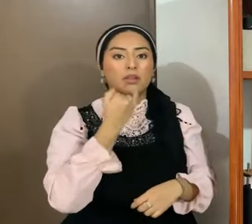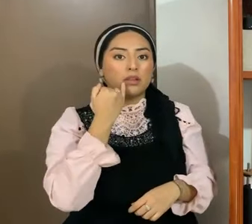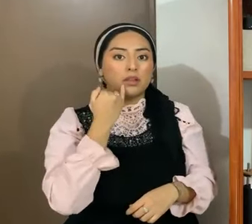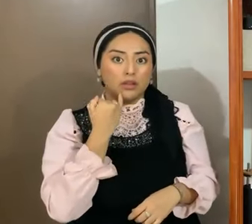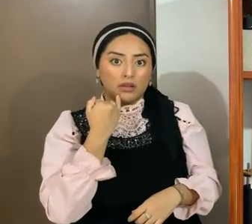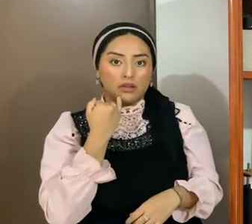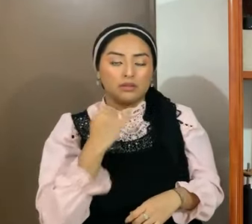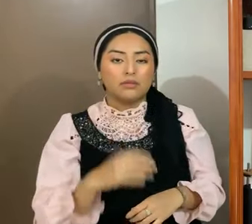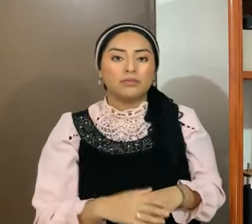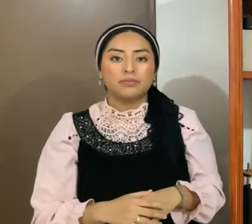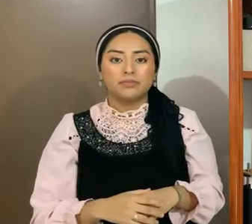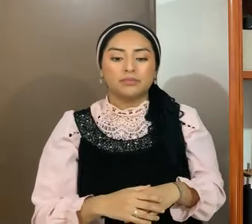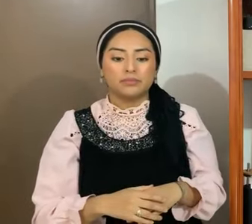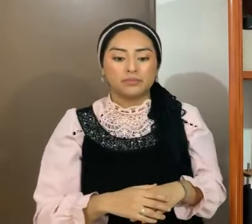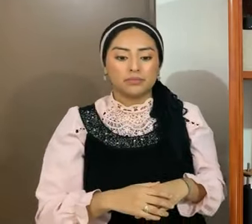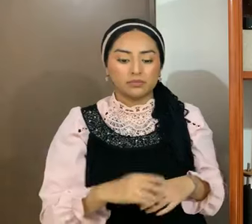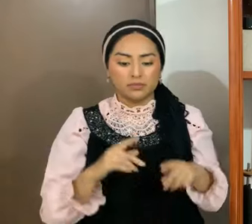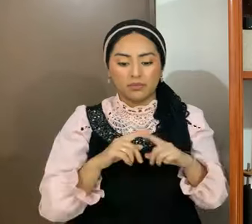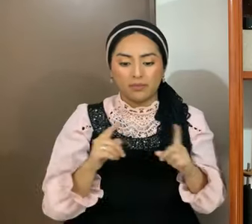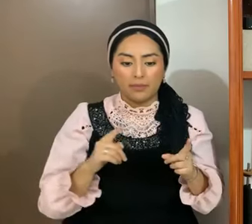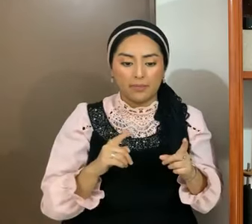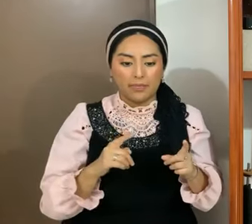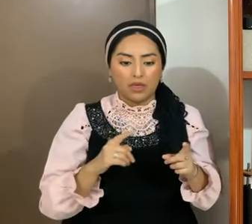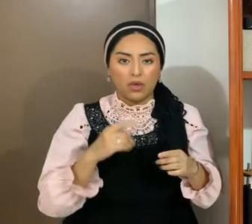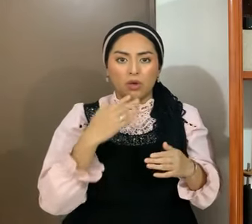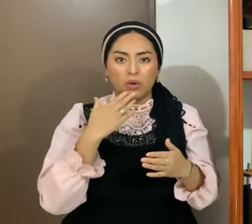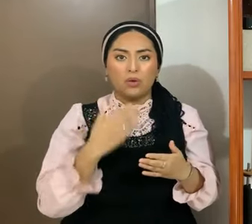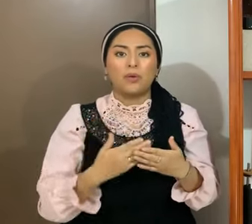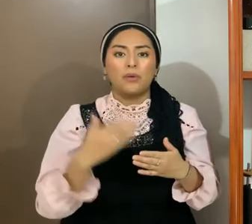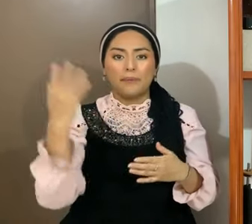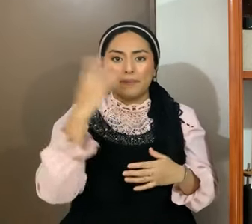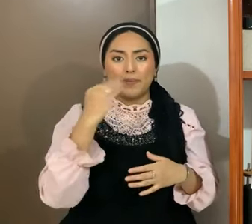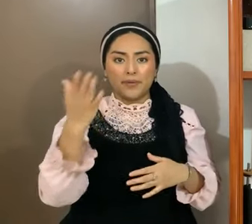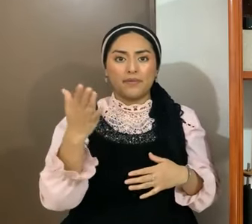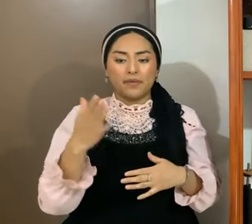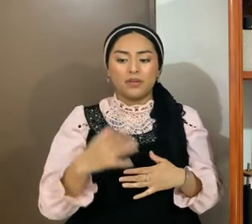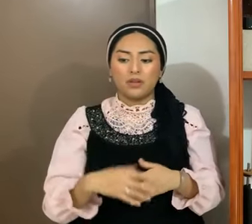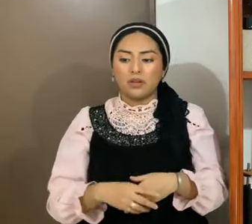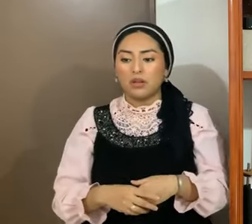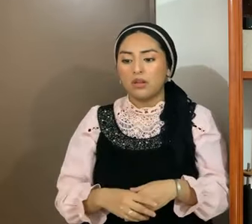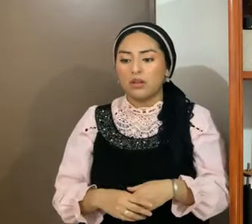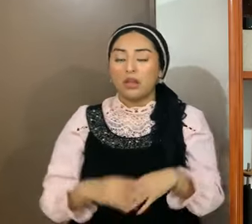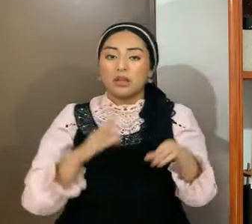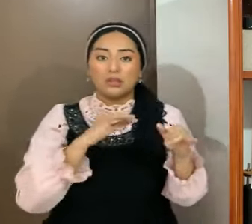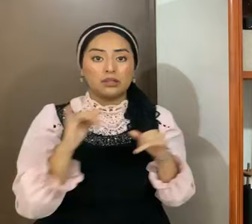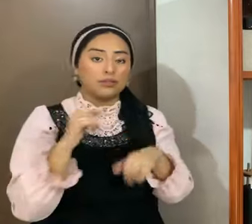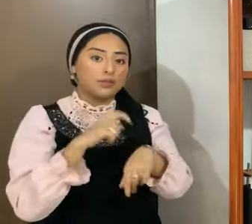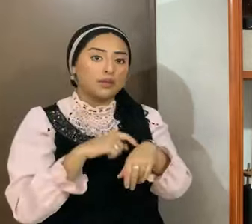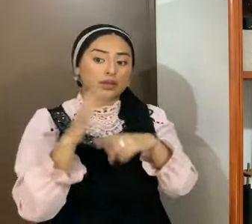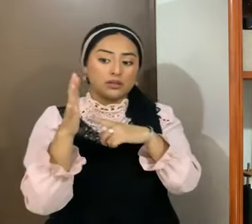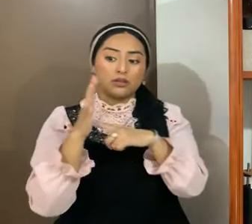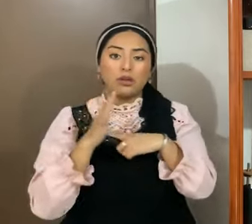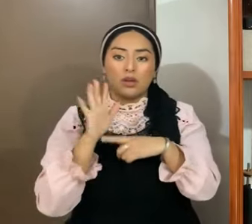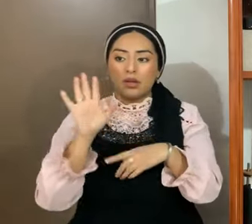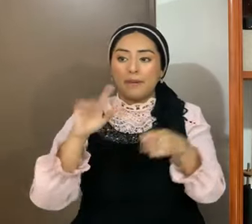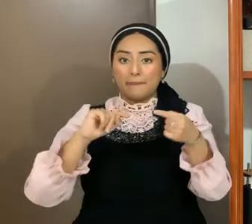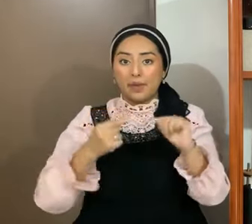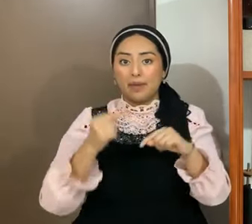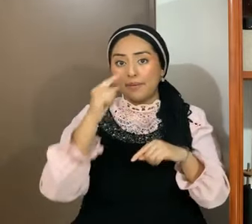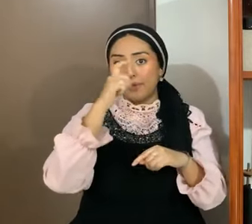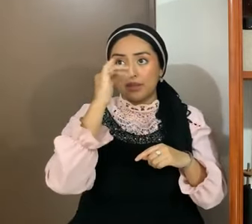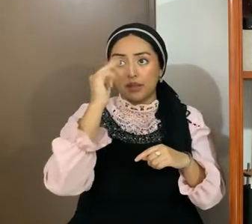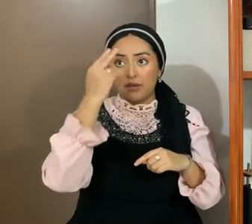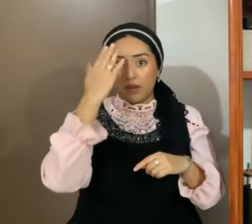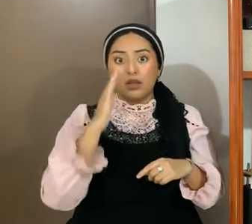hace de una manera tan educada, tan hermosa, y también al mismo tiempo nos demuestra su dolor, porque Yahweh